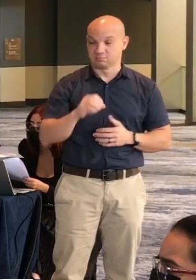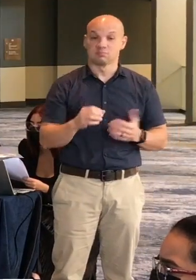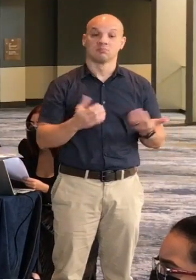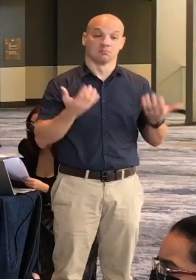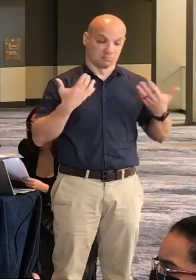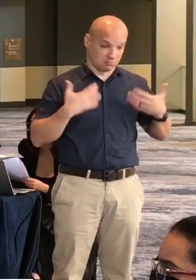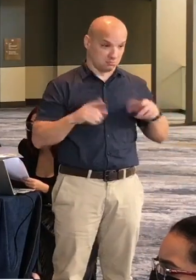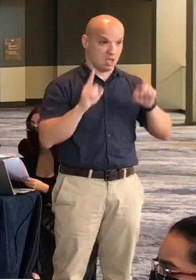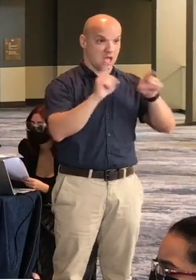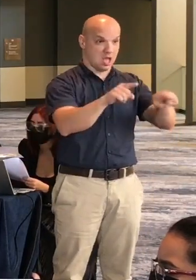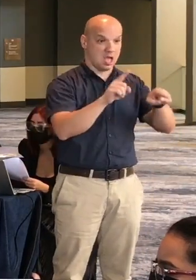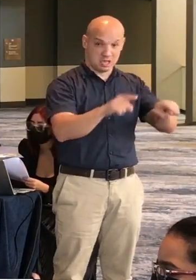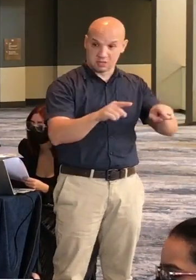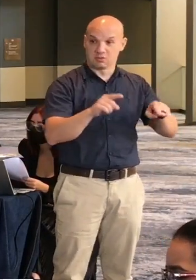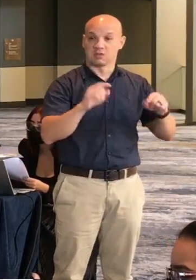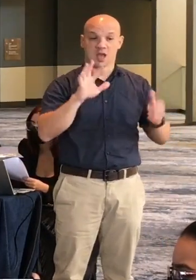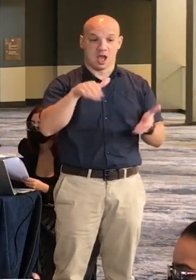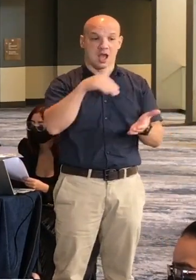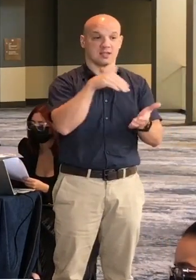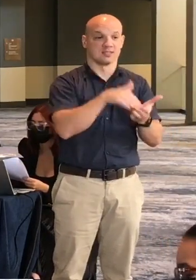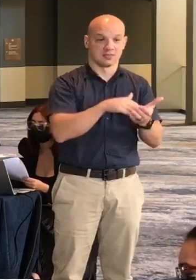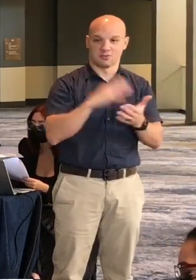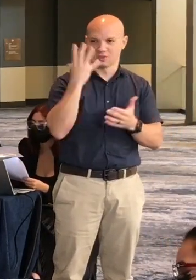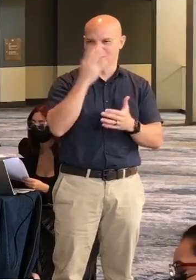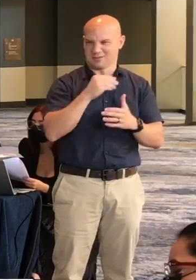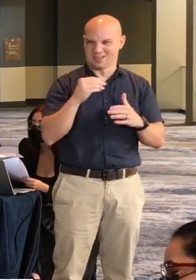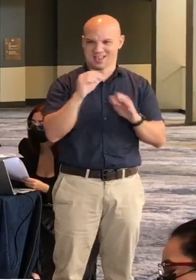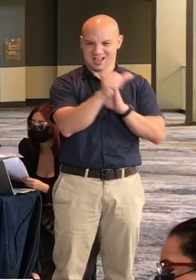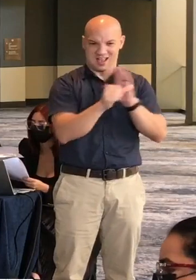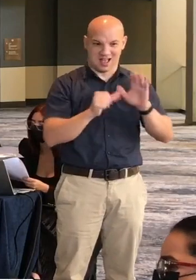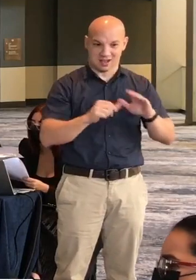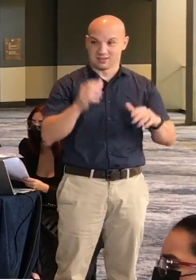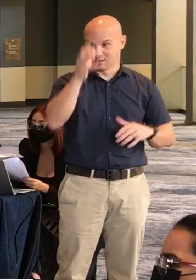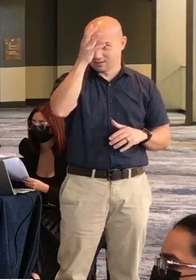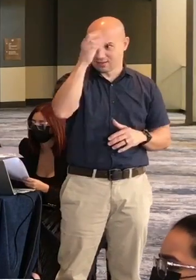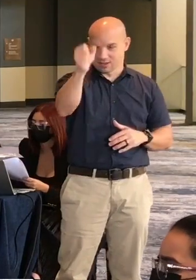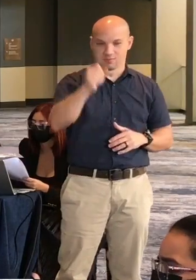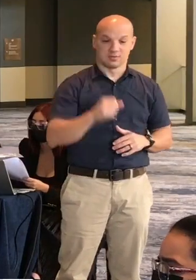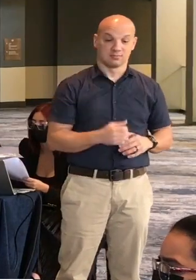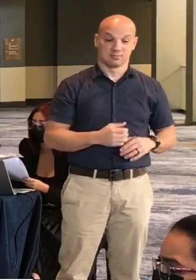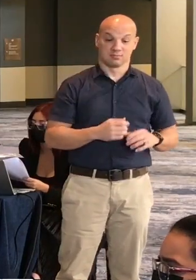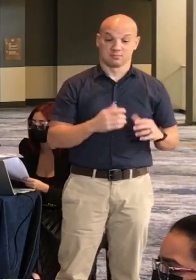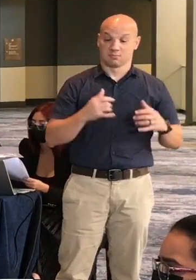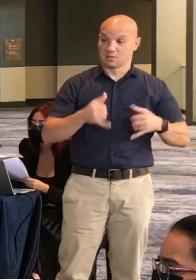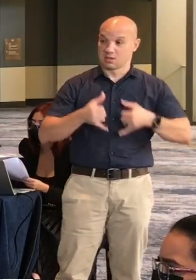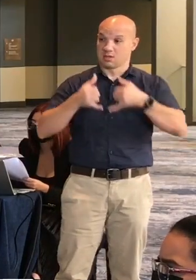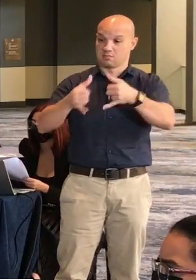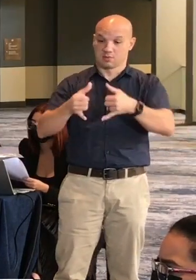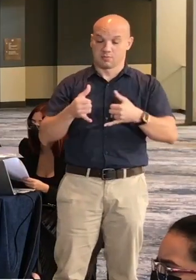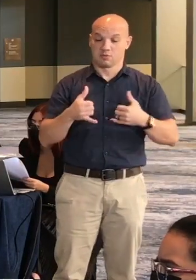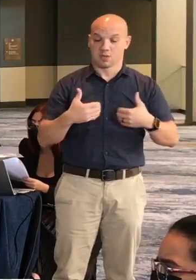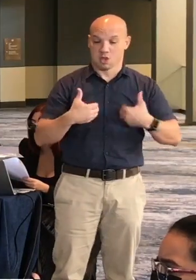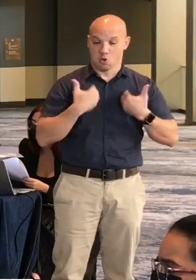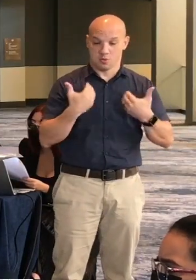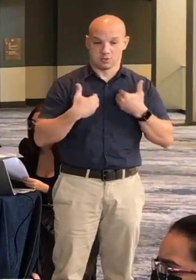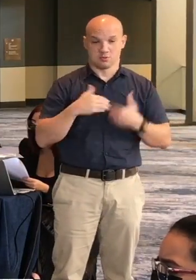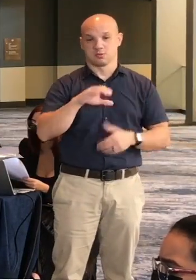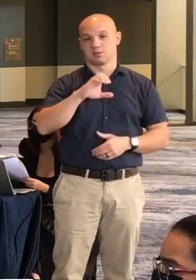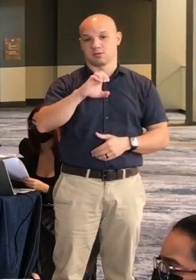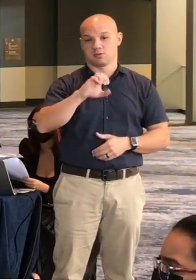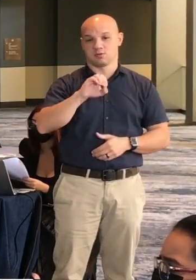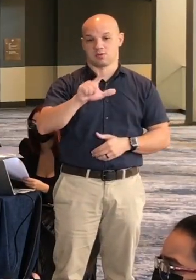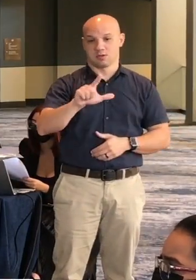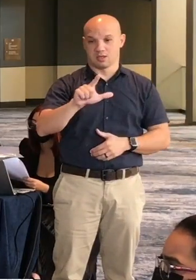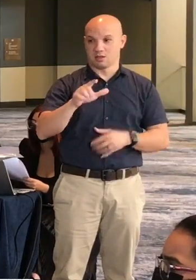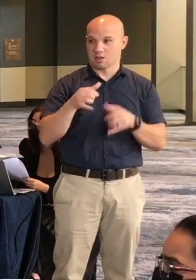el Centro de Bellas Artes de Caguas, ha recibido el premio de Juventud Best LOL Awards